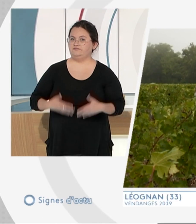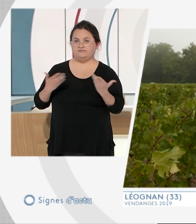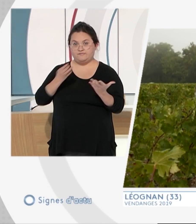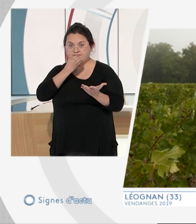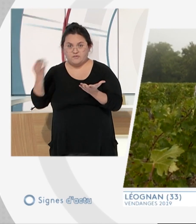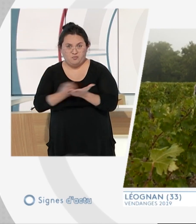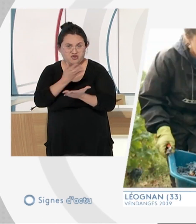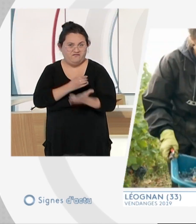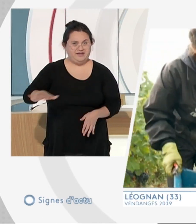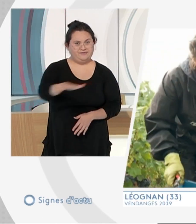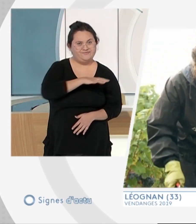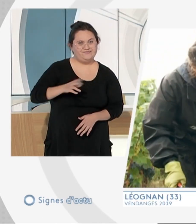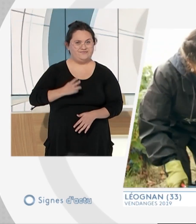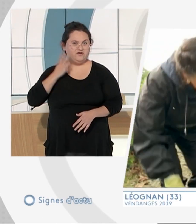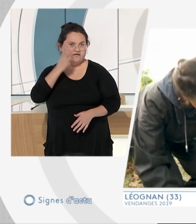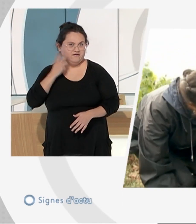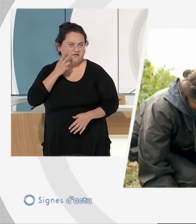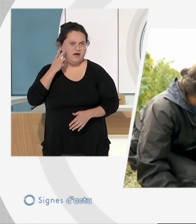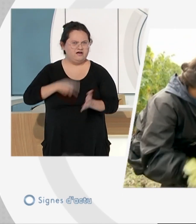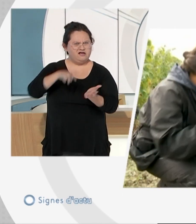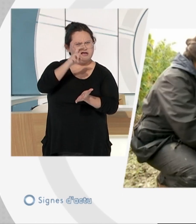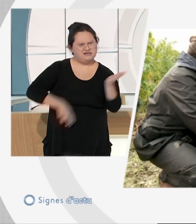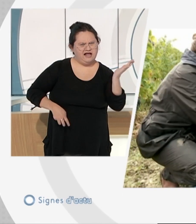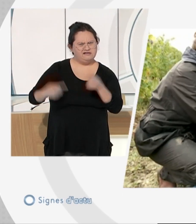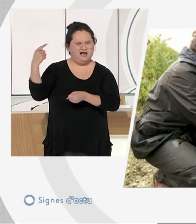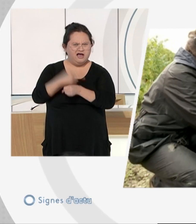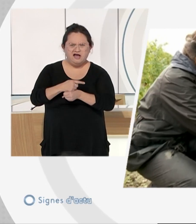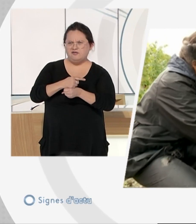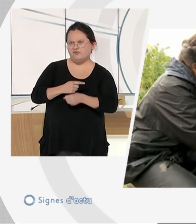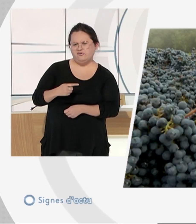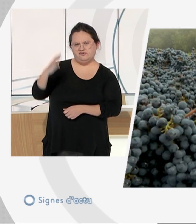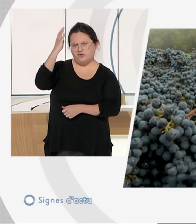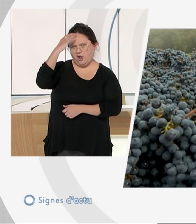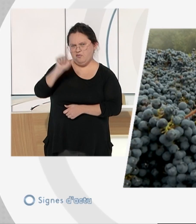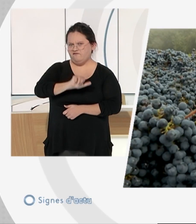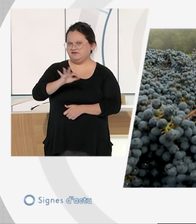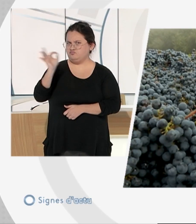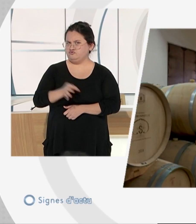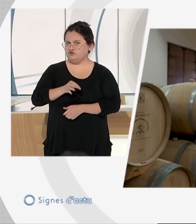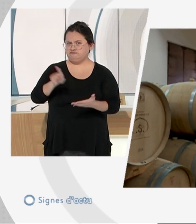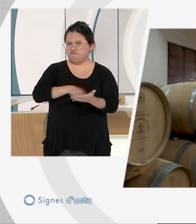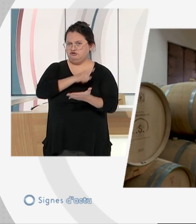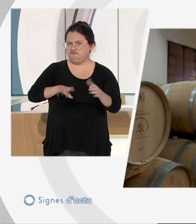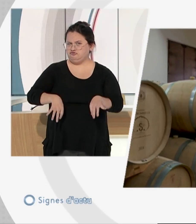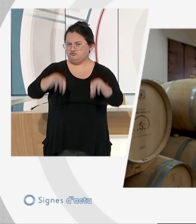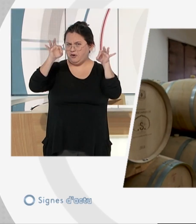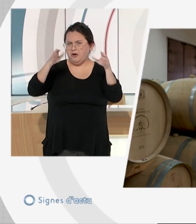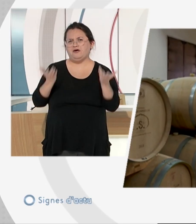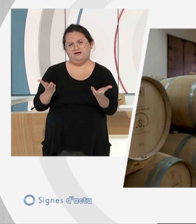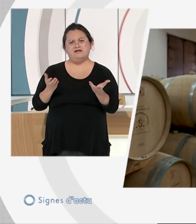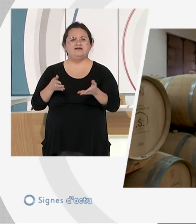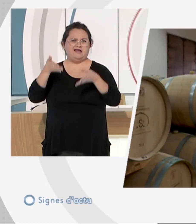Bonne nouvelle pour les vignerons, les taxes de 25% imposées sur les vins français par Donald Trump sont suspendues. Décision